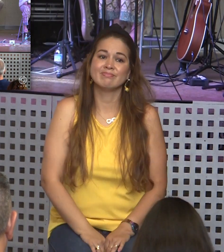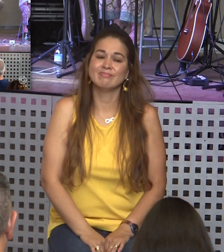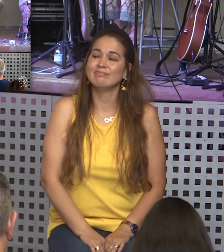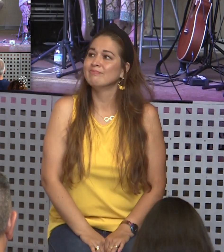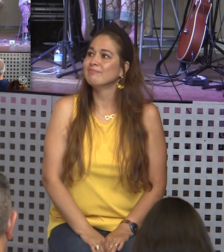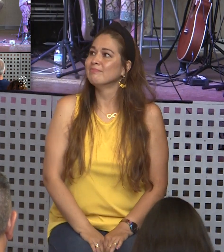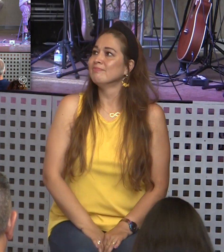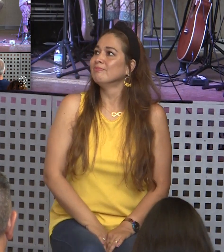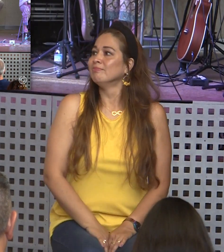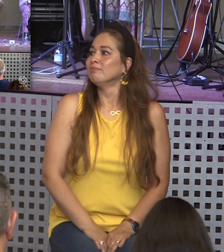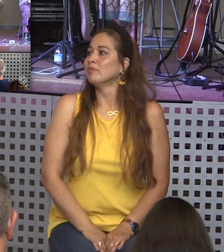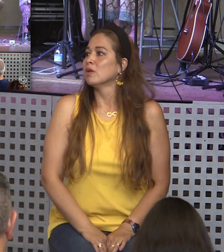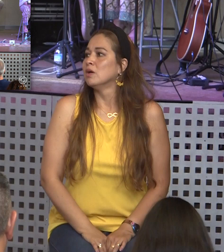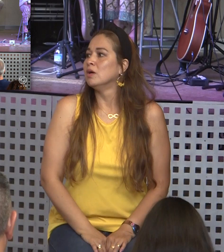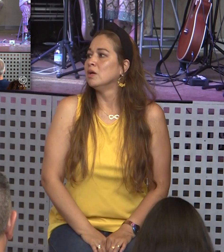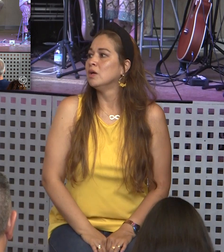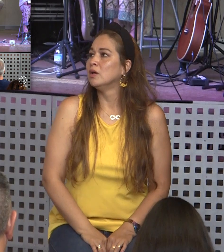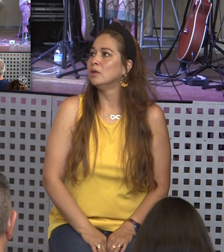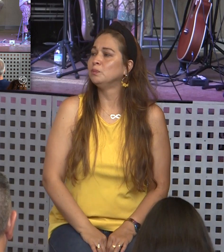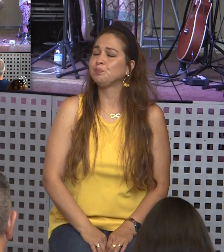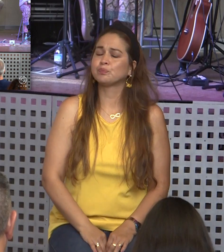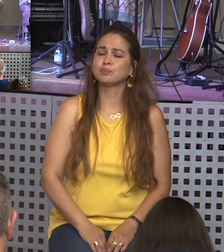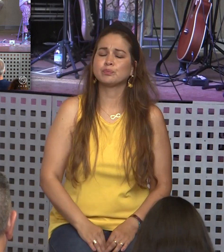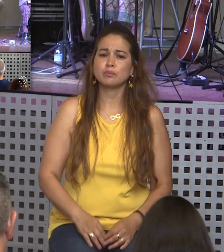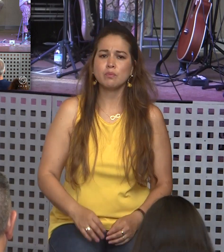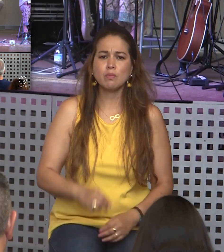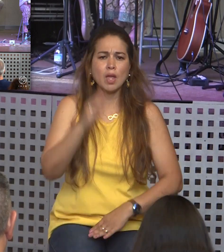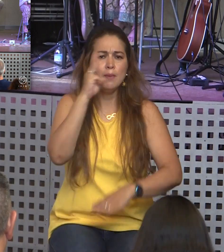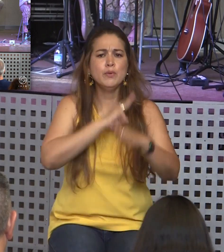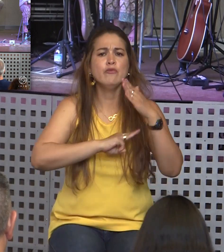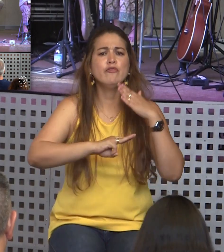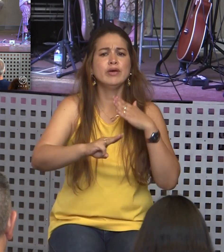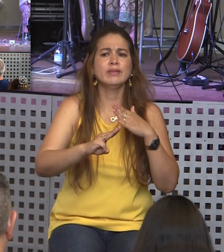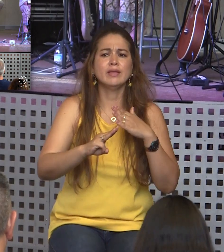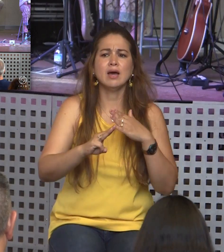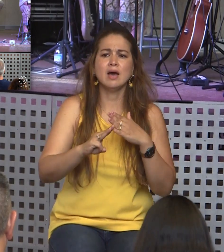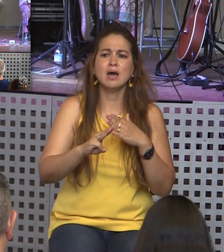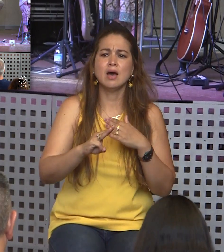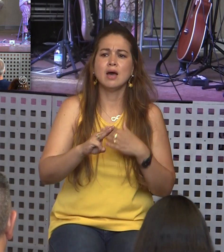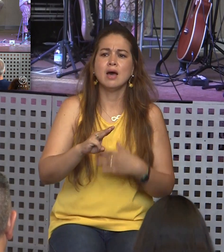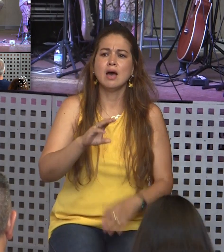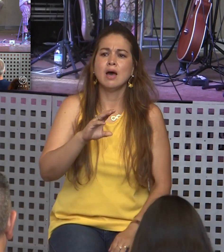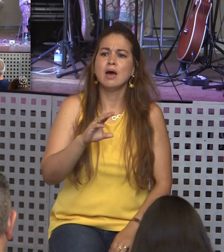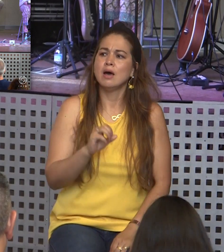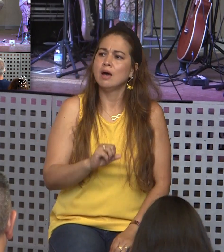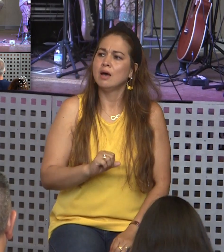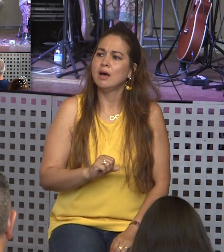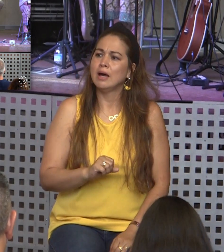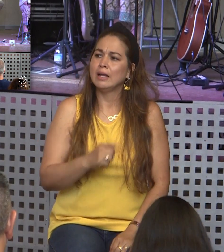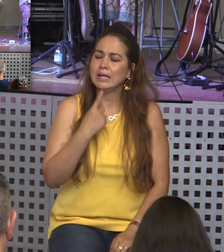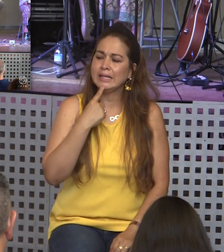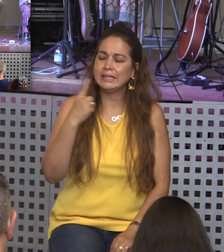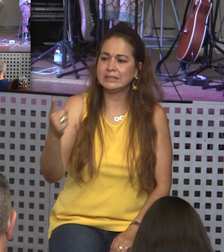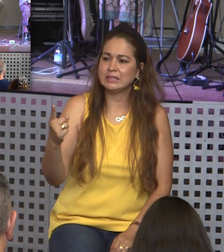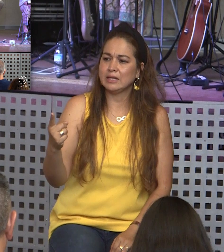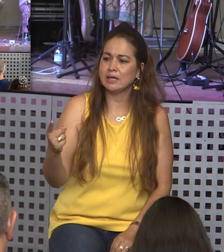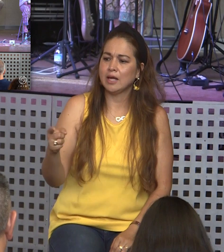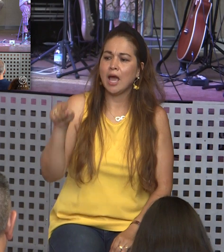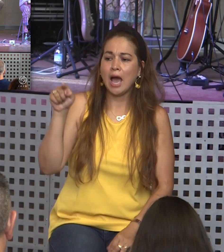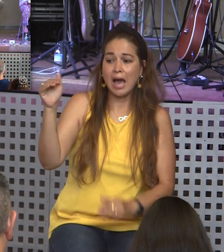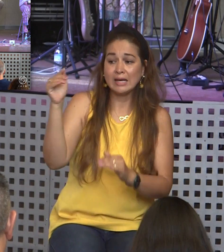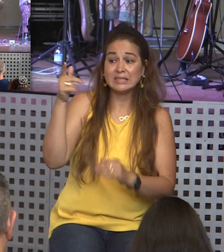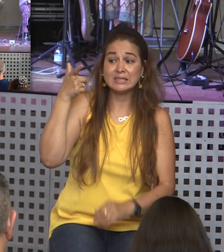medio del profeta Isaías a nuestros padres, diciendo: Ve a este pueblo y diles,